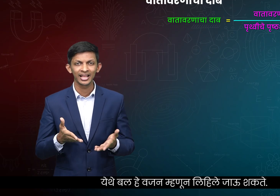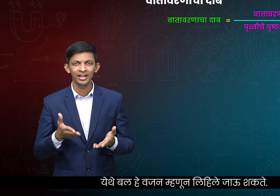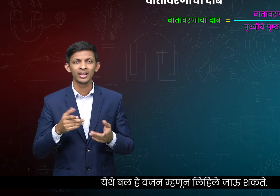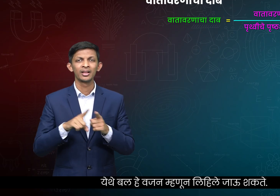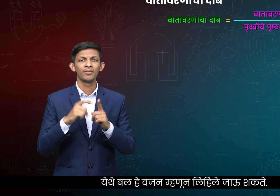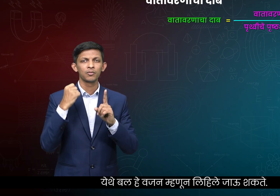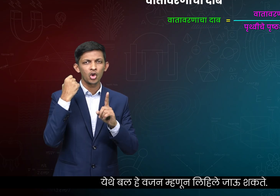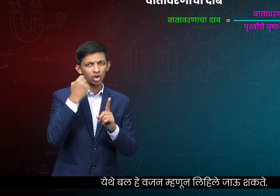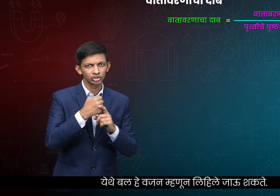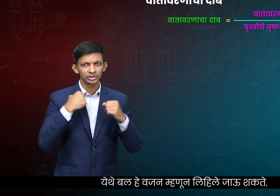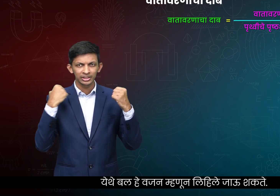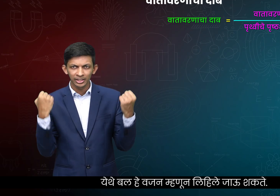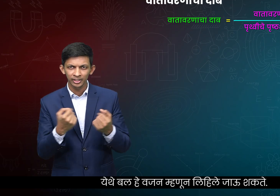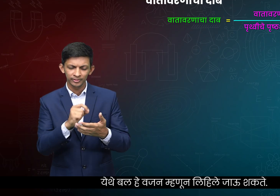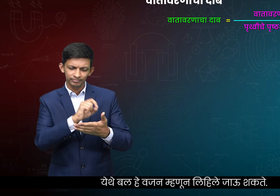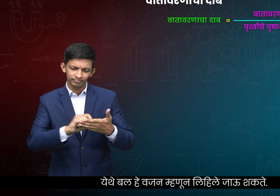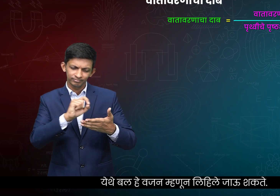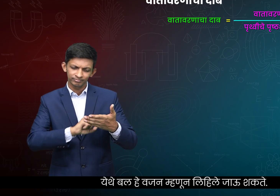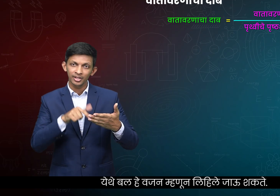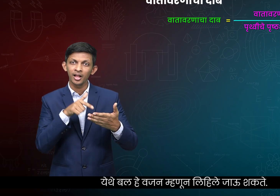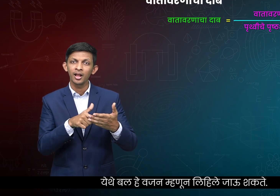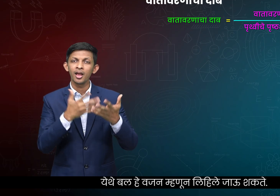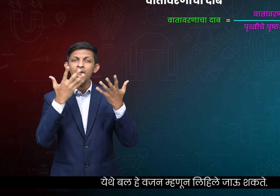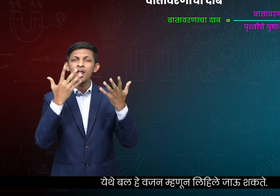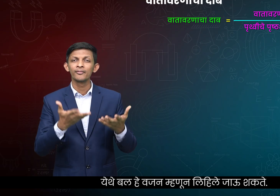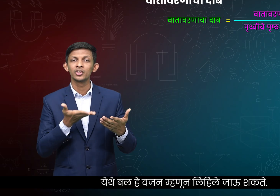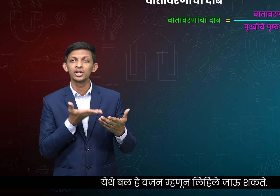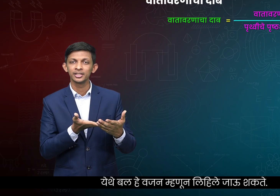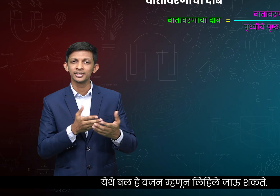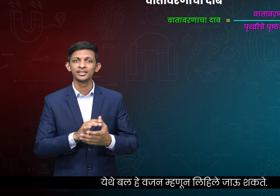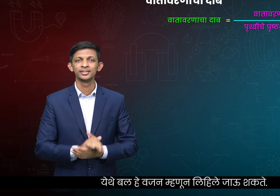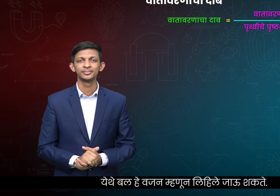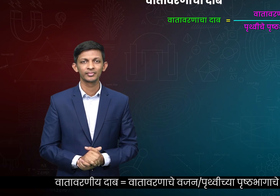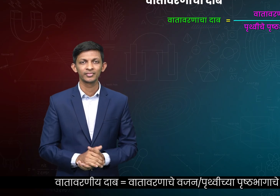येथे बल हे वजन म्हणून लिहिले जाऊ शकते.